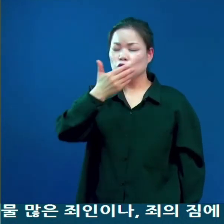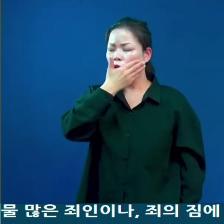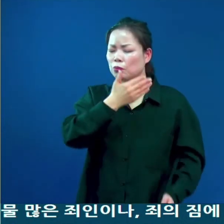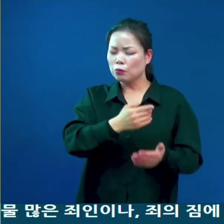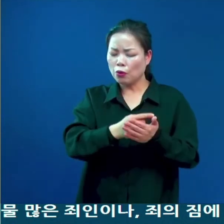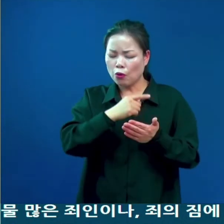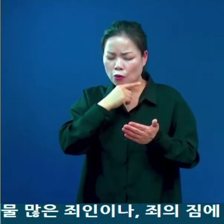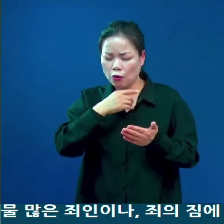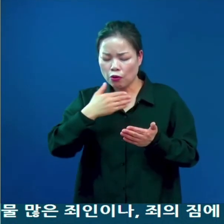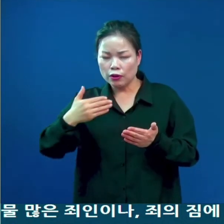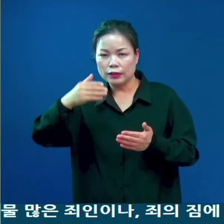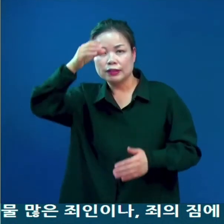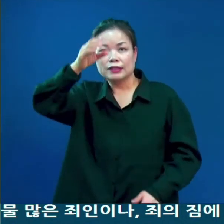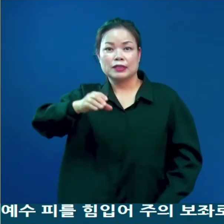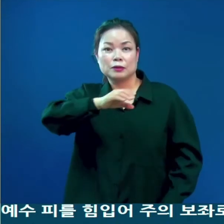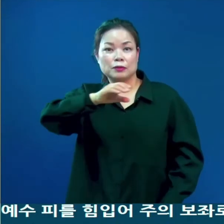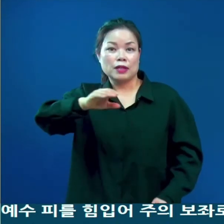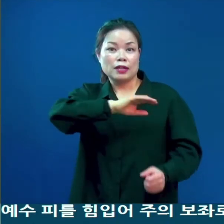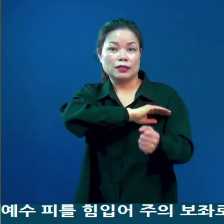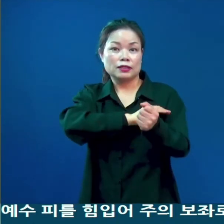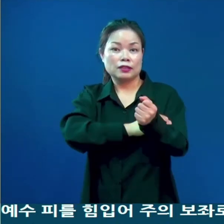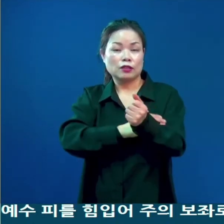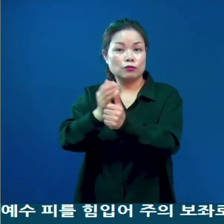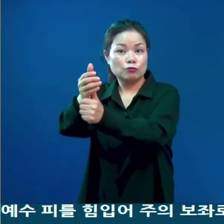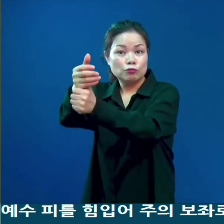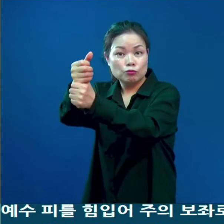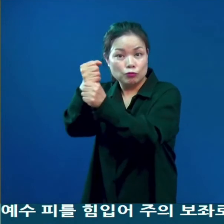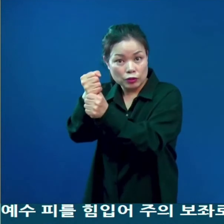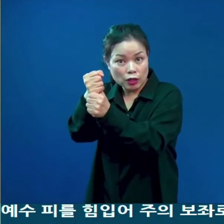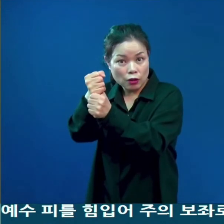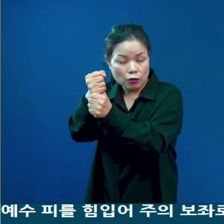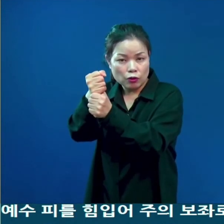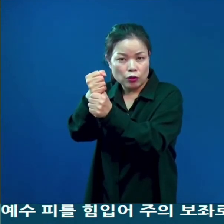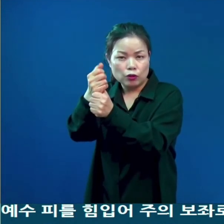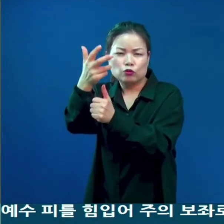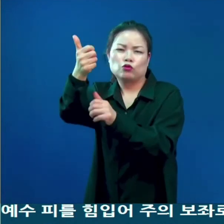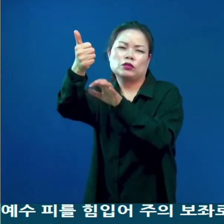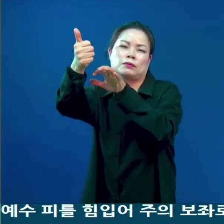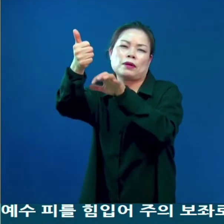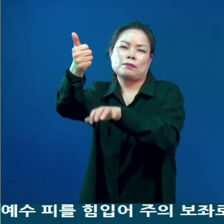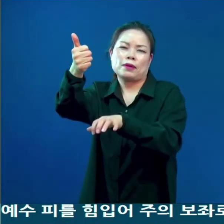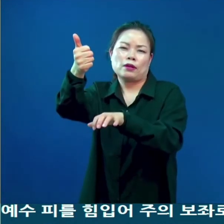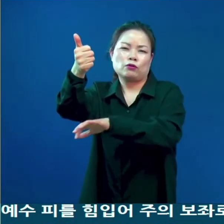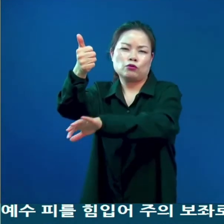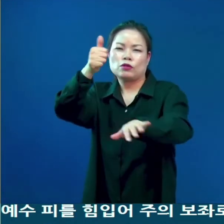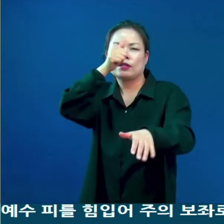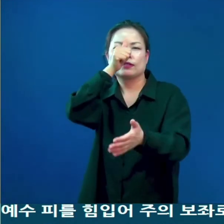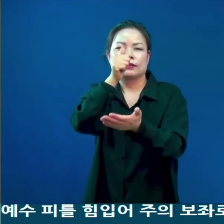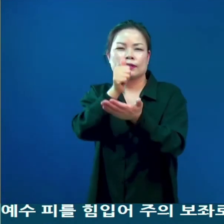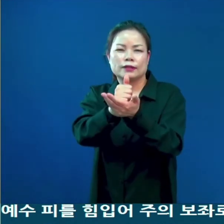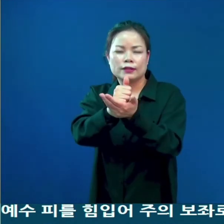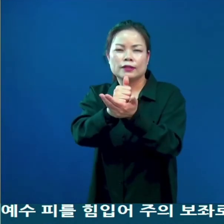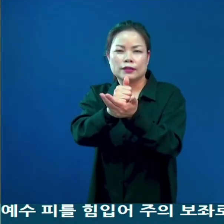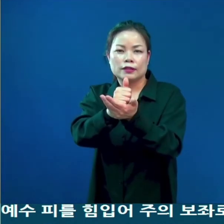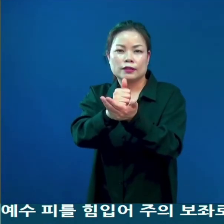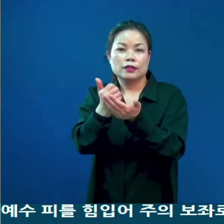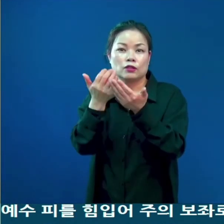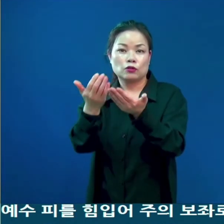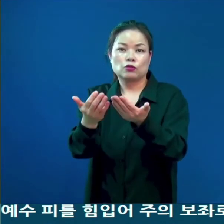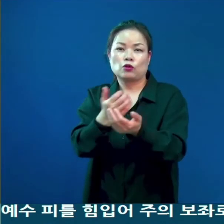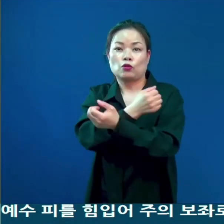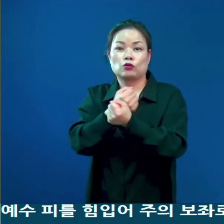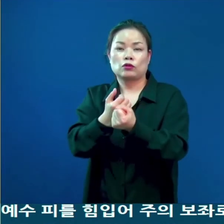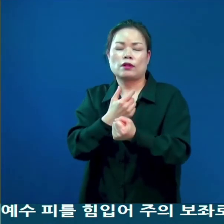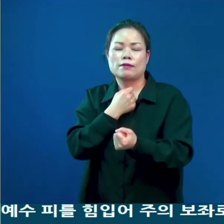보혈, 그 십자가의 능력을 우리가 믿고 붙들고 주님 앞에 우리의 죄를 내어놓고